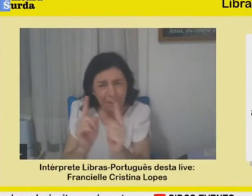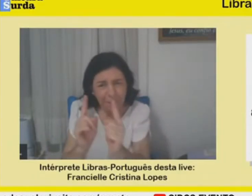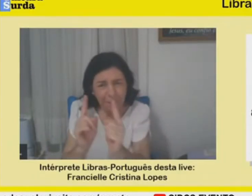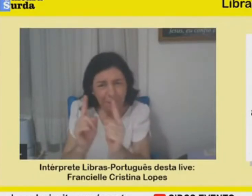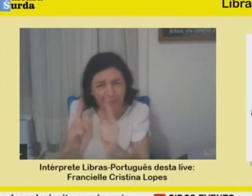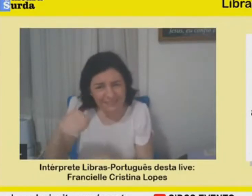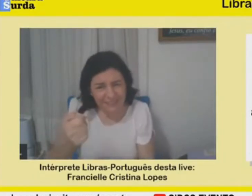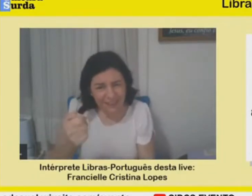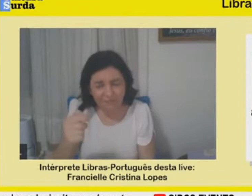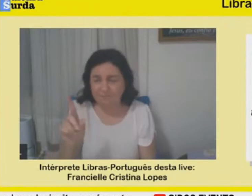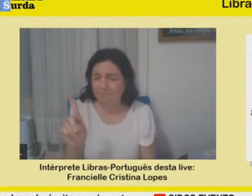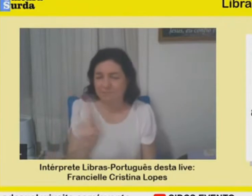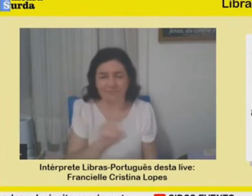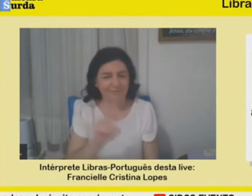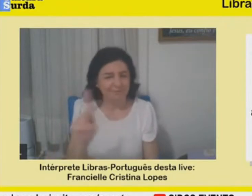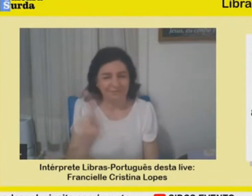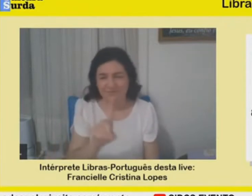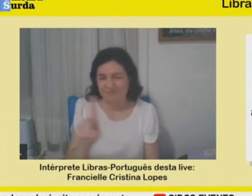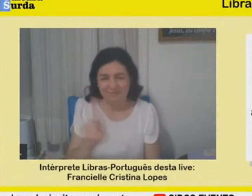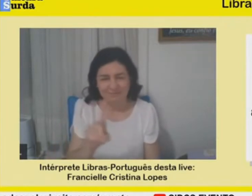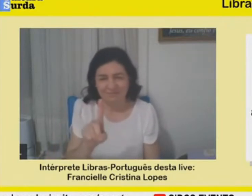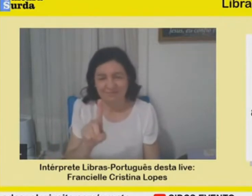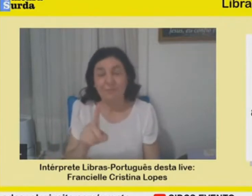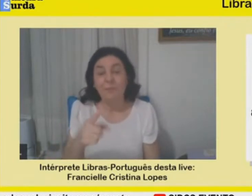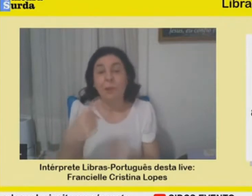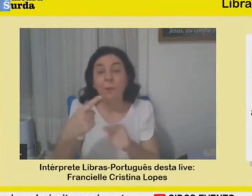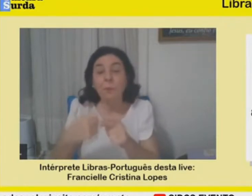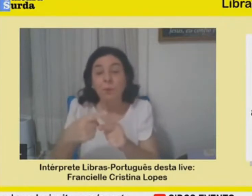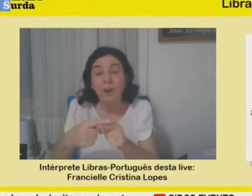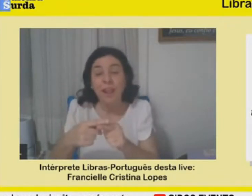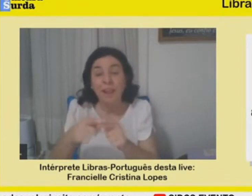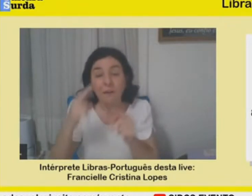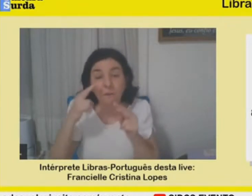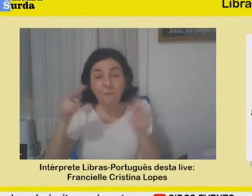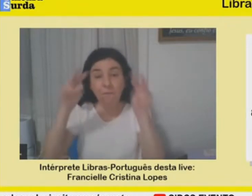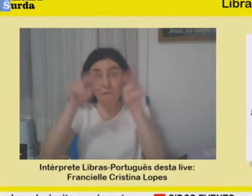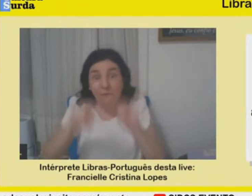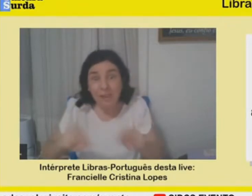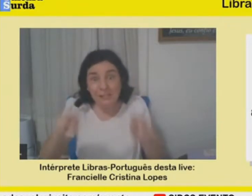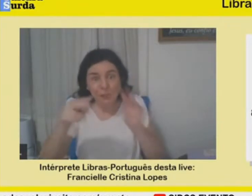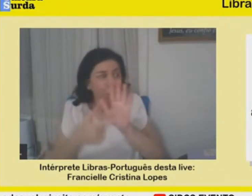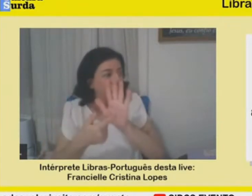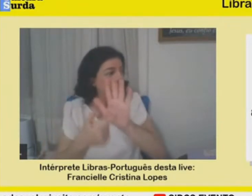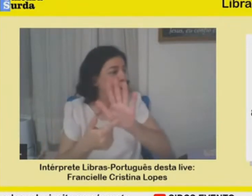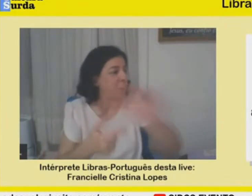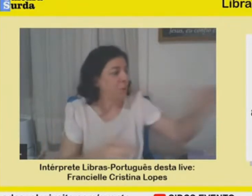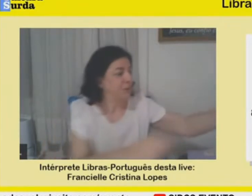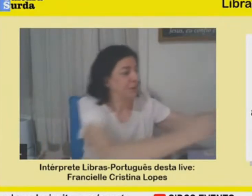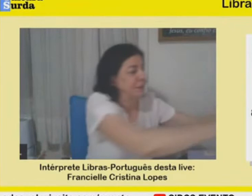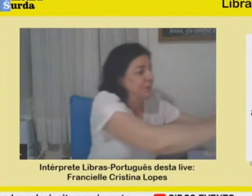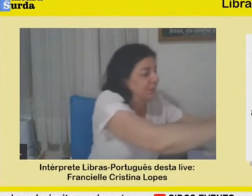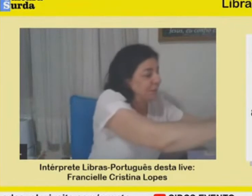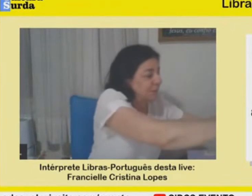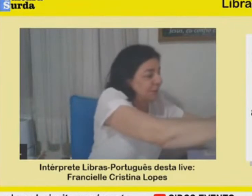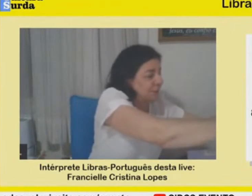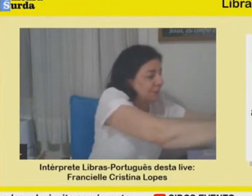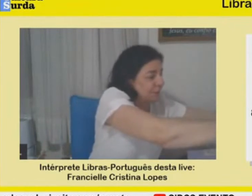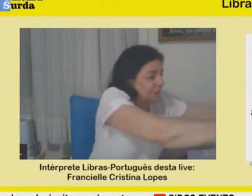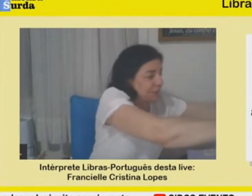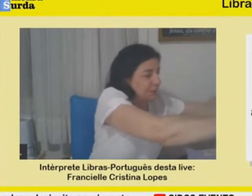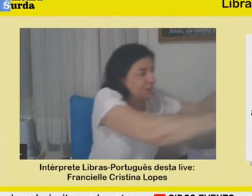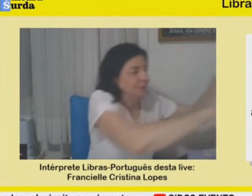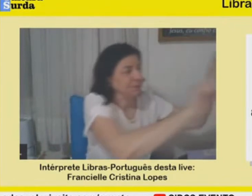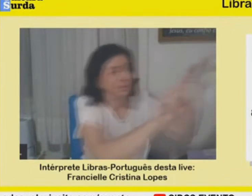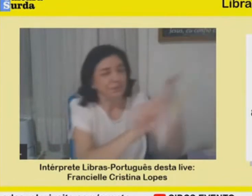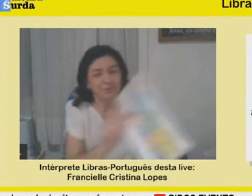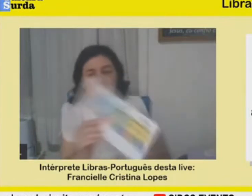isso? Fazer por palavra? Três sinais? Não, também. Precisamos ser visuais, precisa ser visual. Vou